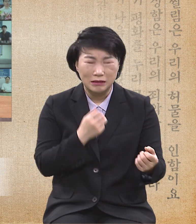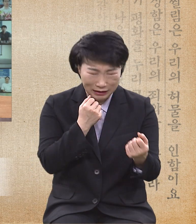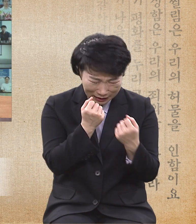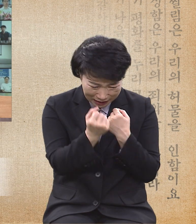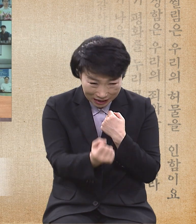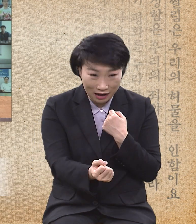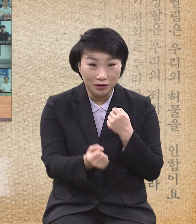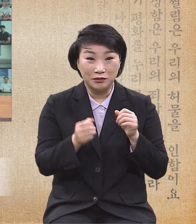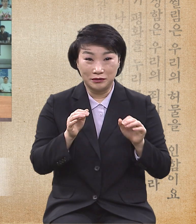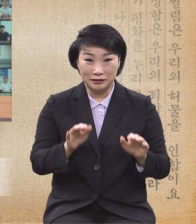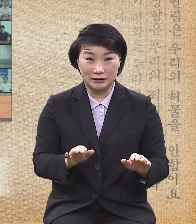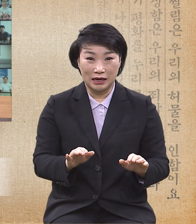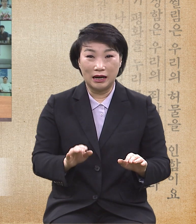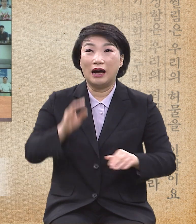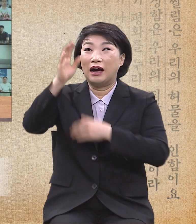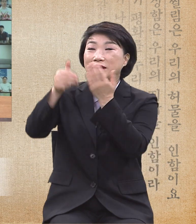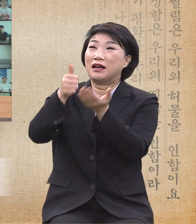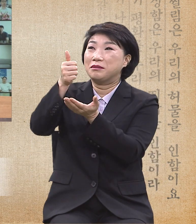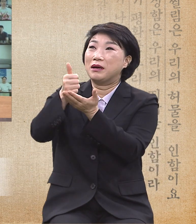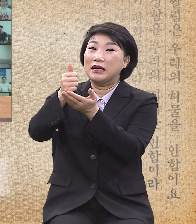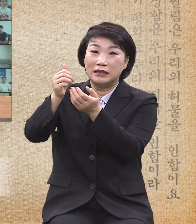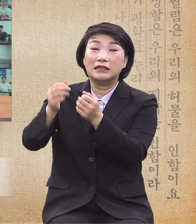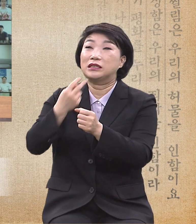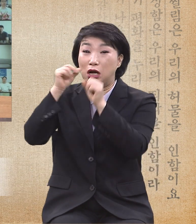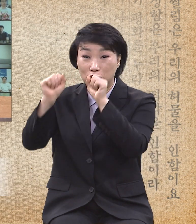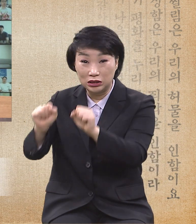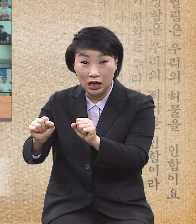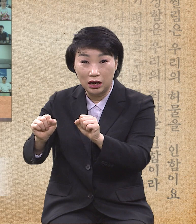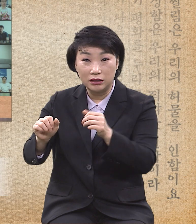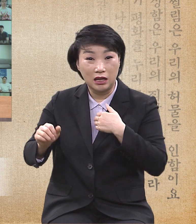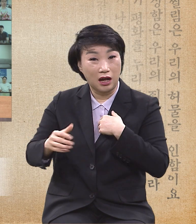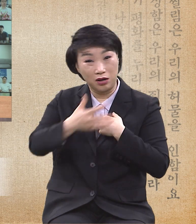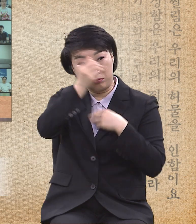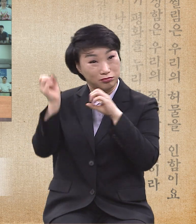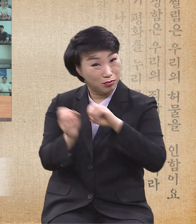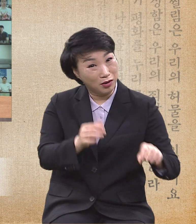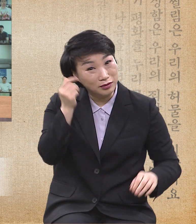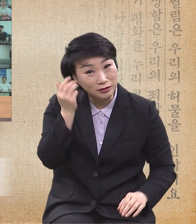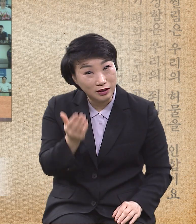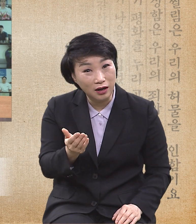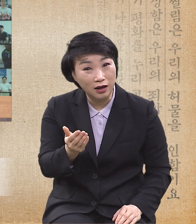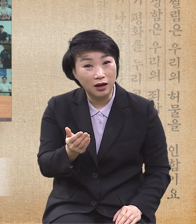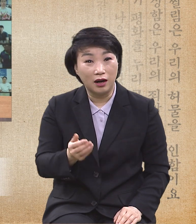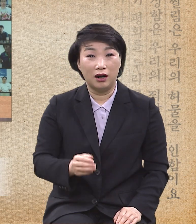그럴지라도 하나님의 사랑이신데 날 버리겠냐?